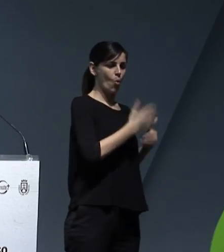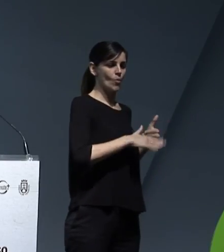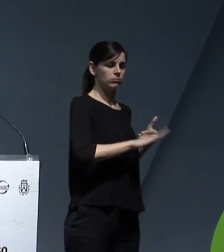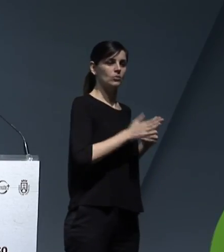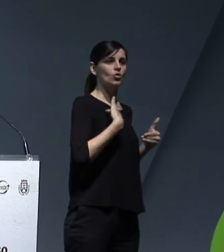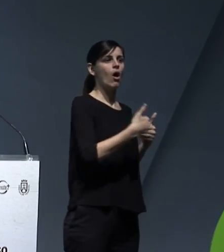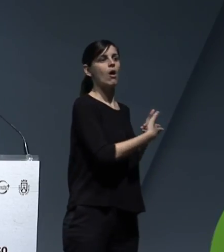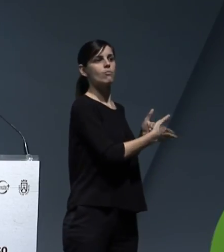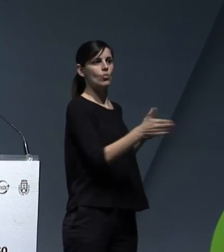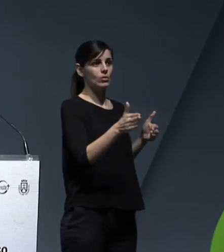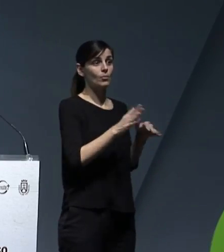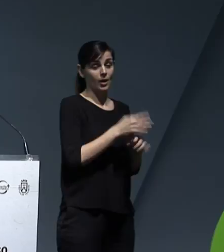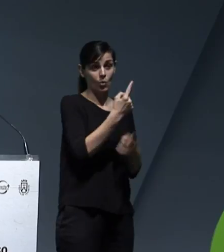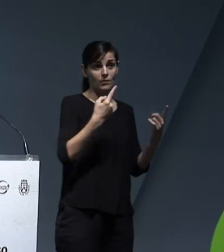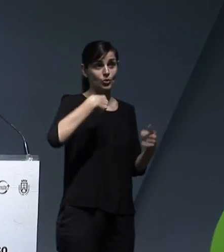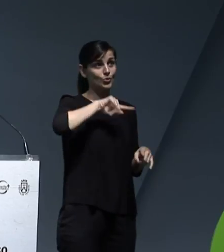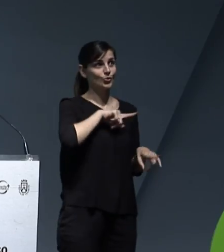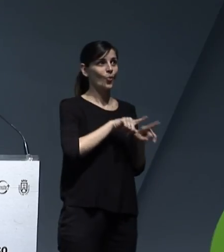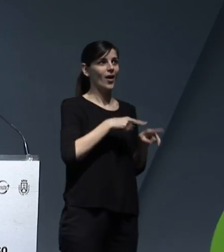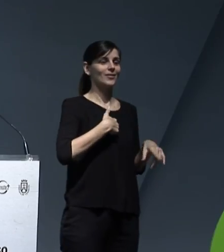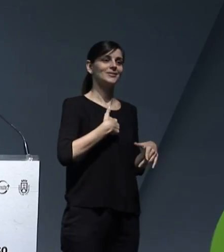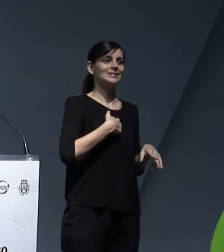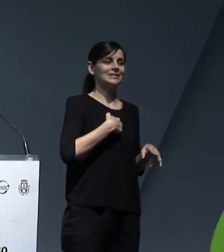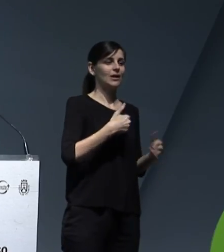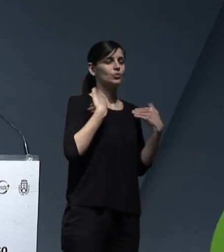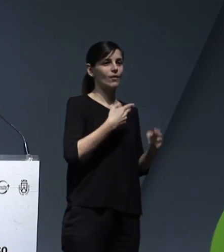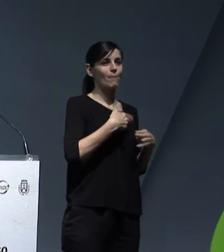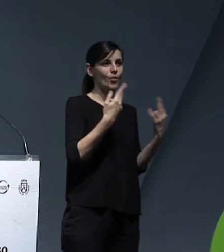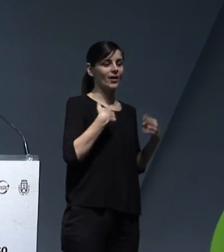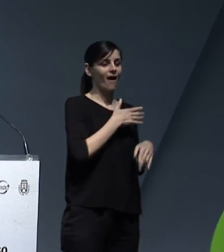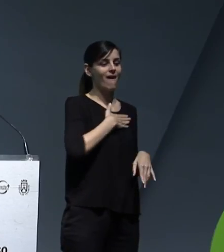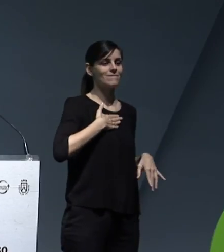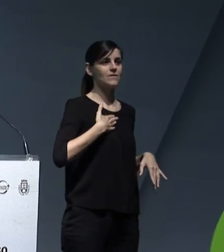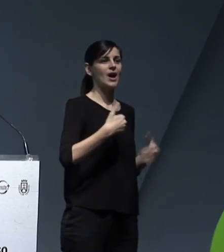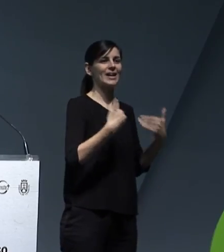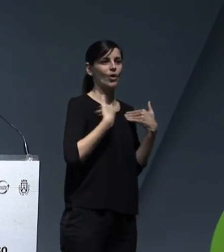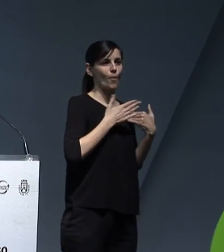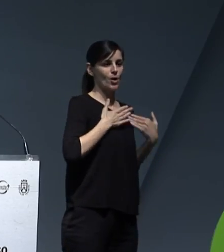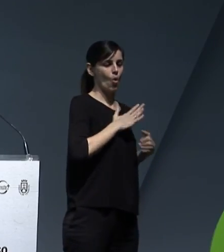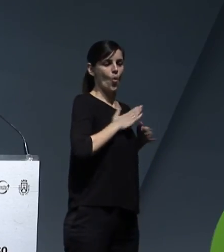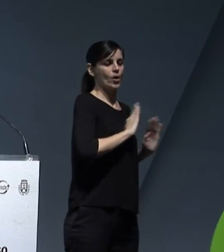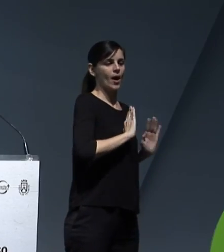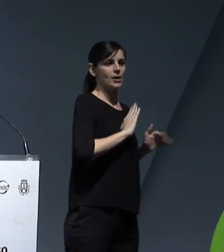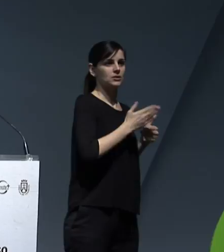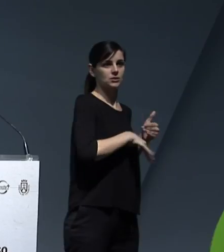quienes ocupamos cargos públicos intentamos preservar como algo patrimonial, lo